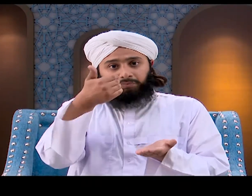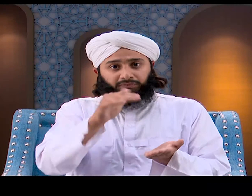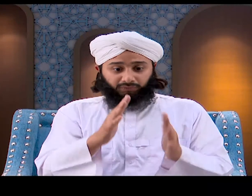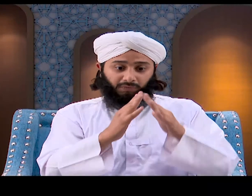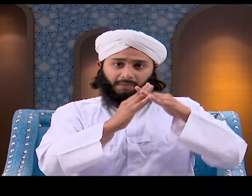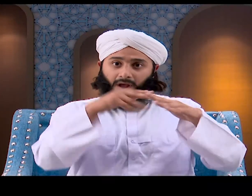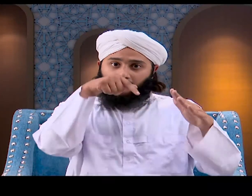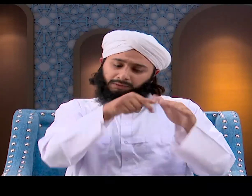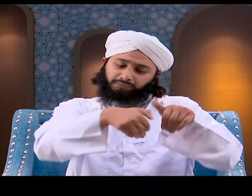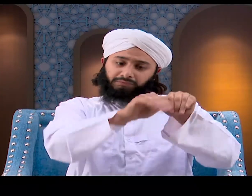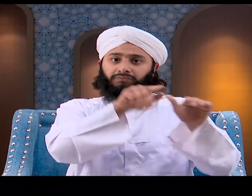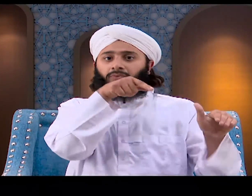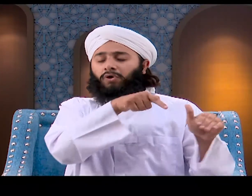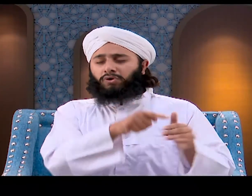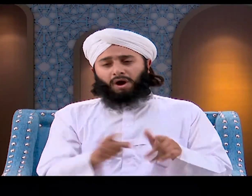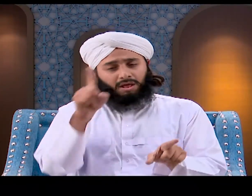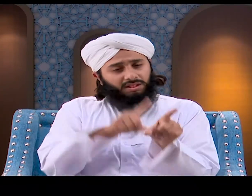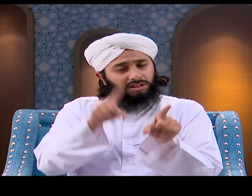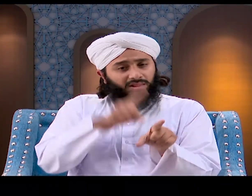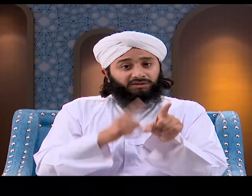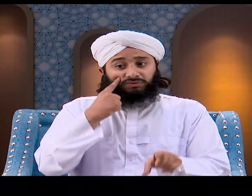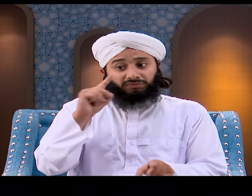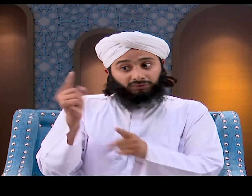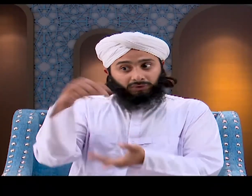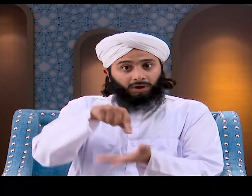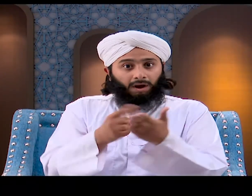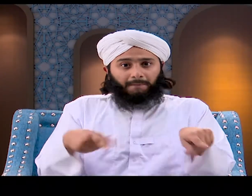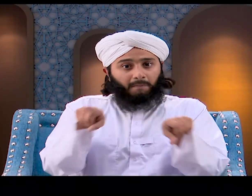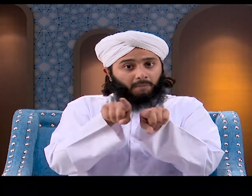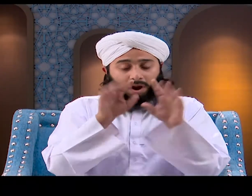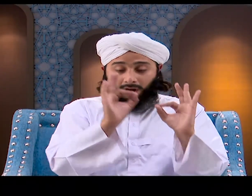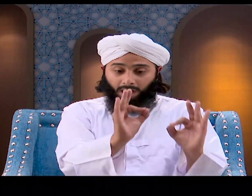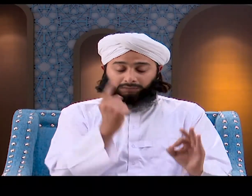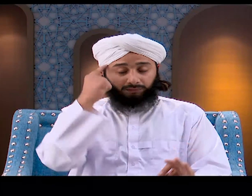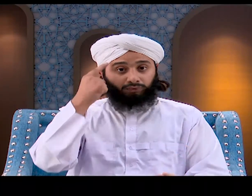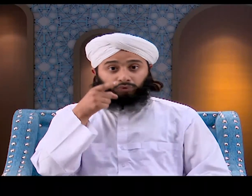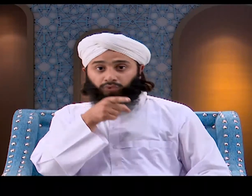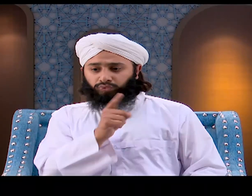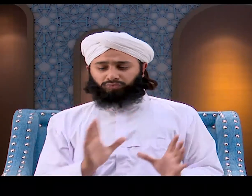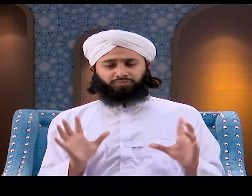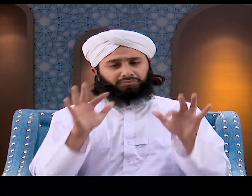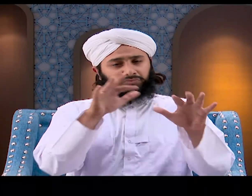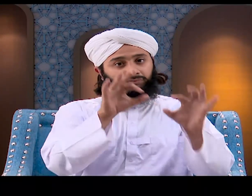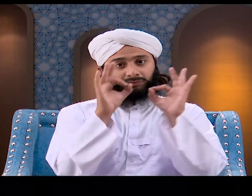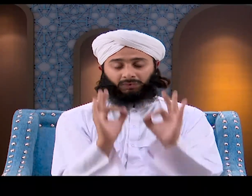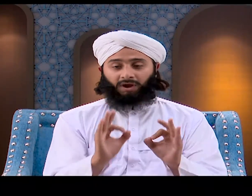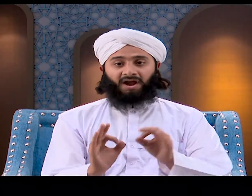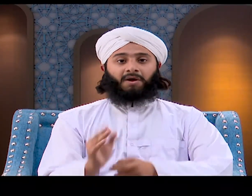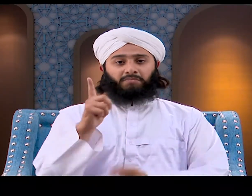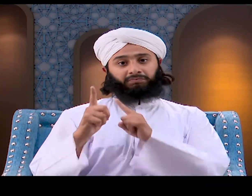ہے۔ ہر سال جب اس کی وفات کا دن آتا ہے تو سب اسی طرح یہاں جمع ہوتے ہیں۔ پہلے فوجی خیمے کے پاس آتے ہیں اور کہتے